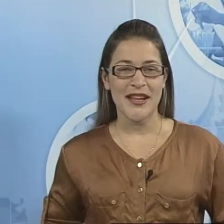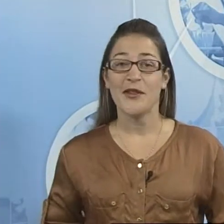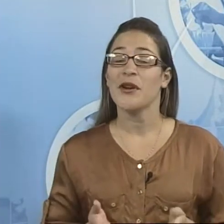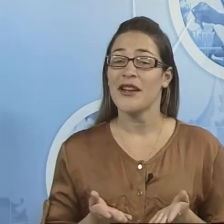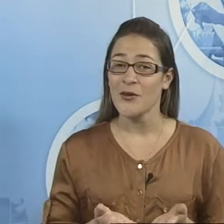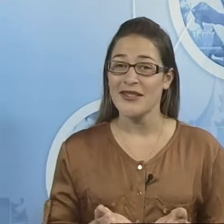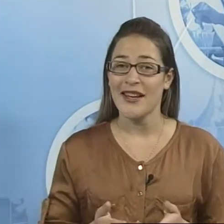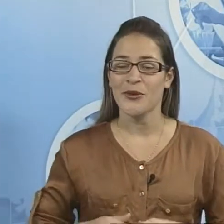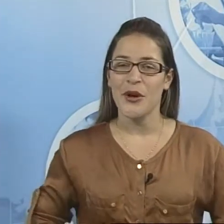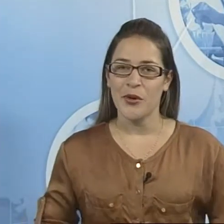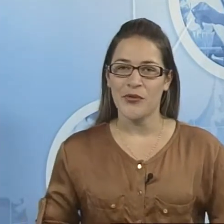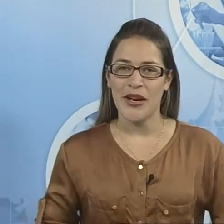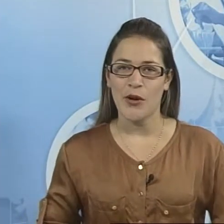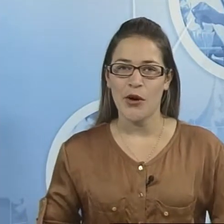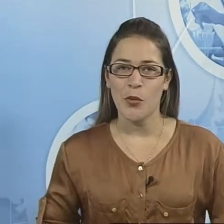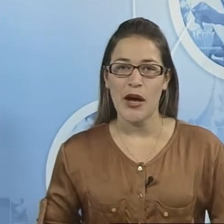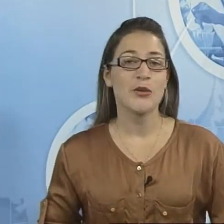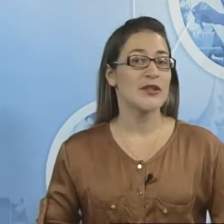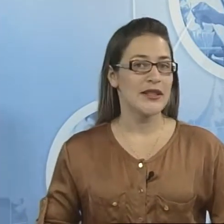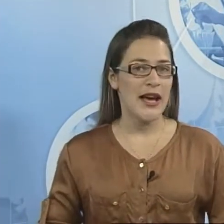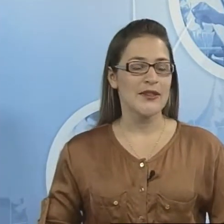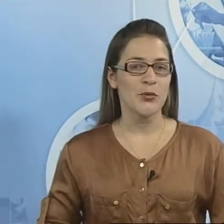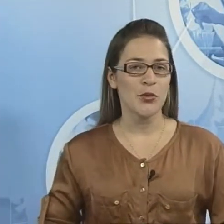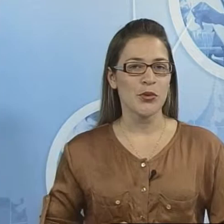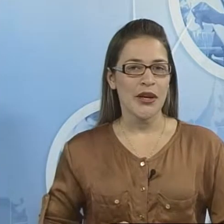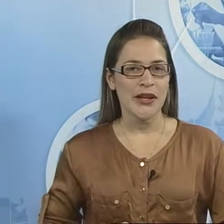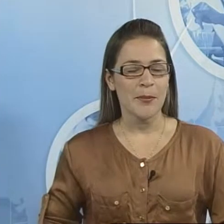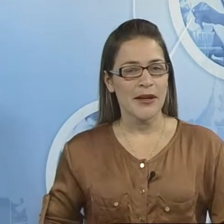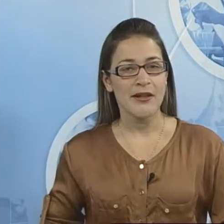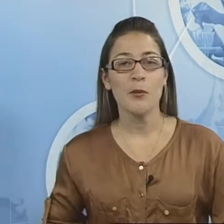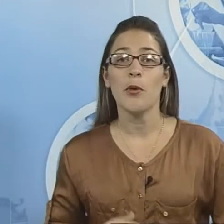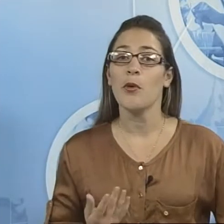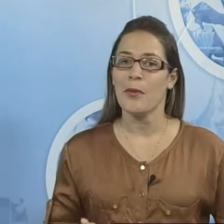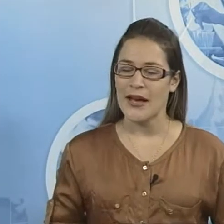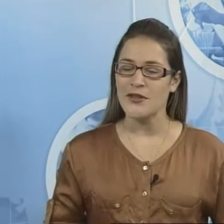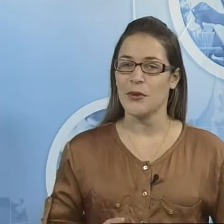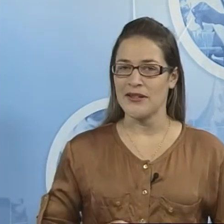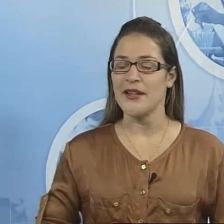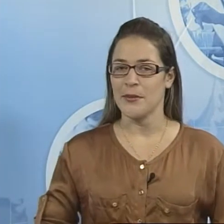no canal certo. Confira agora o quadro Sinais do Mundo e aprenda um pouco mais sobre as libras.